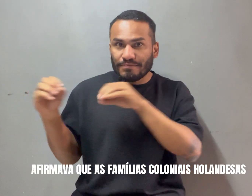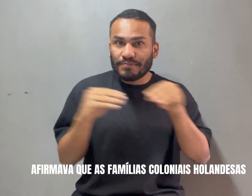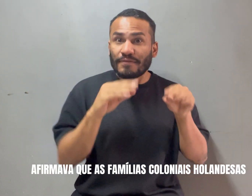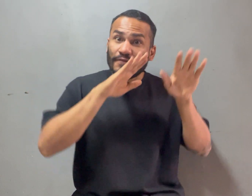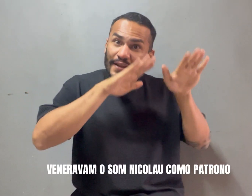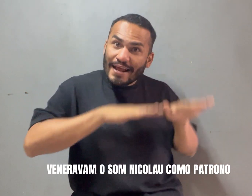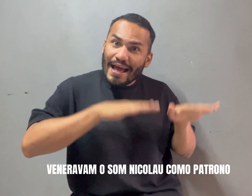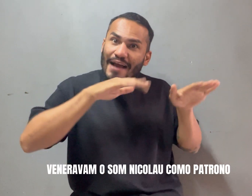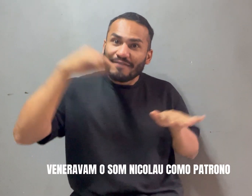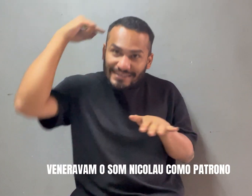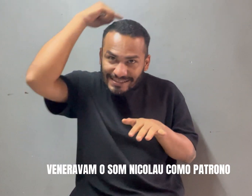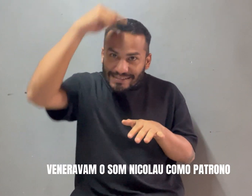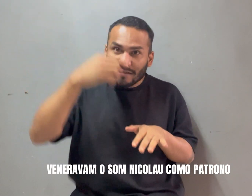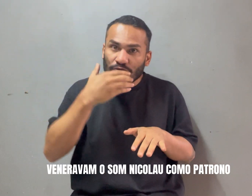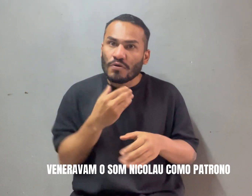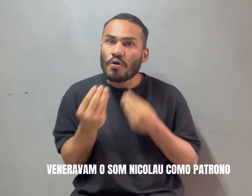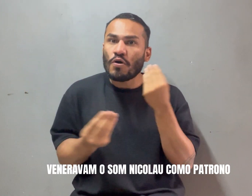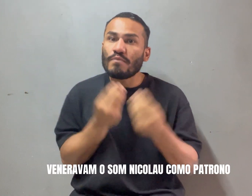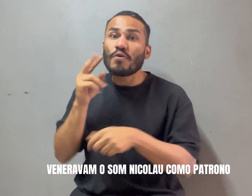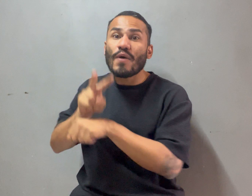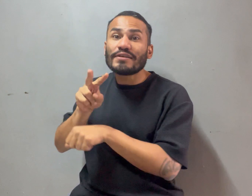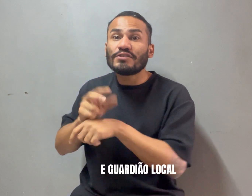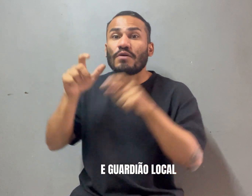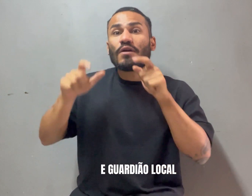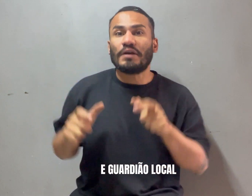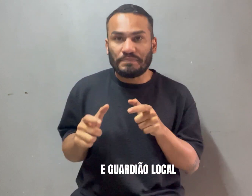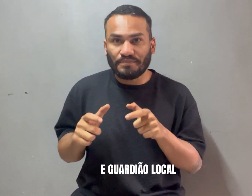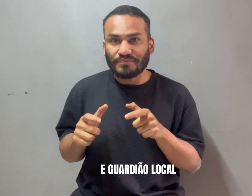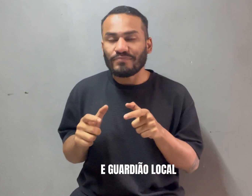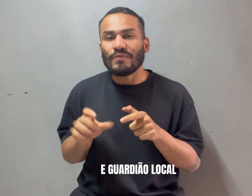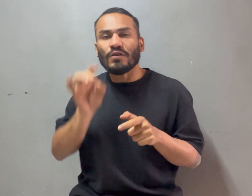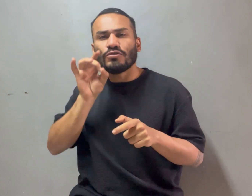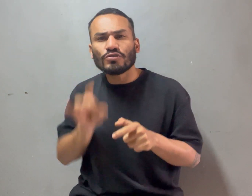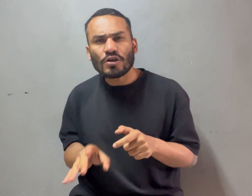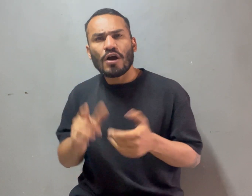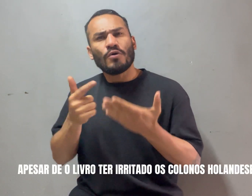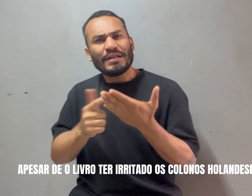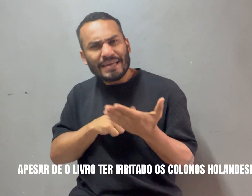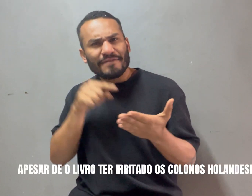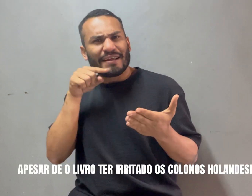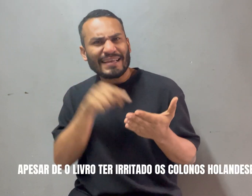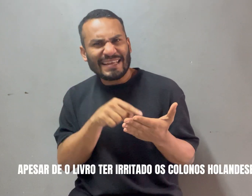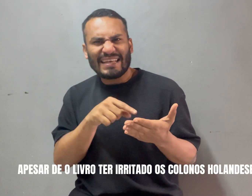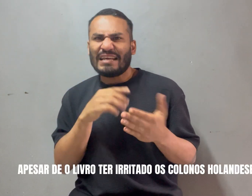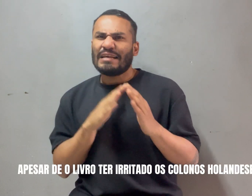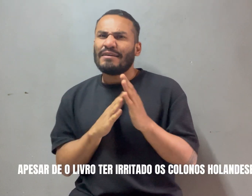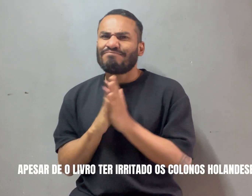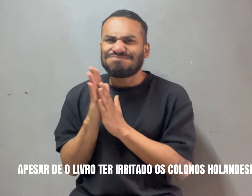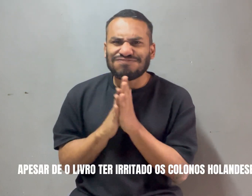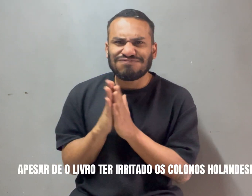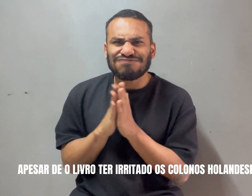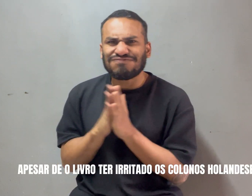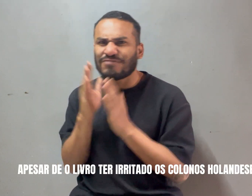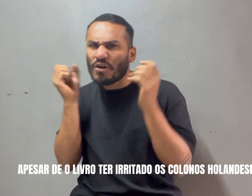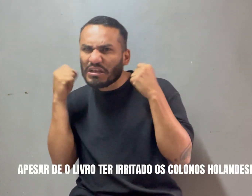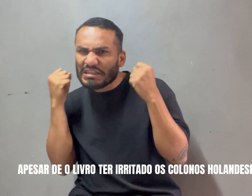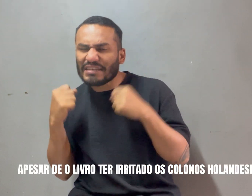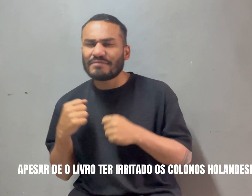holandesas veneravam São Nicolau como patrono e guardião local. Apesar de o livro ter irritado os colonos